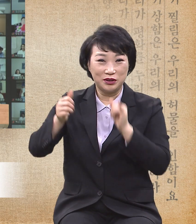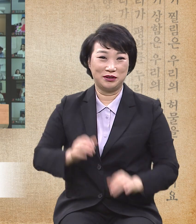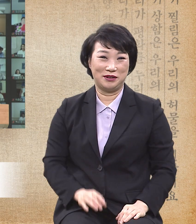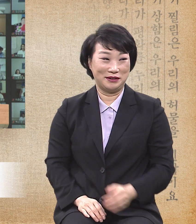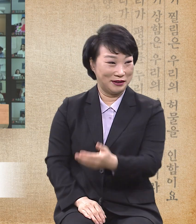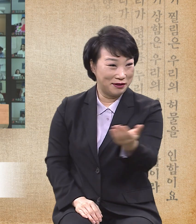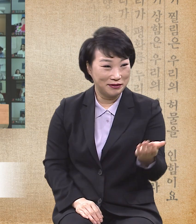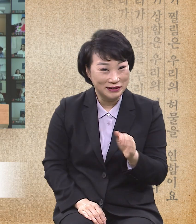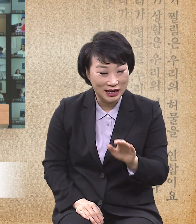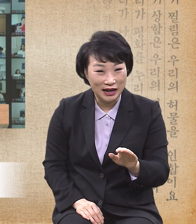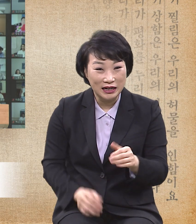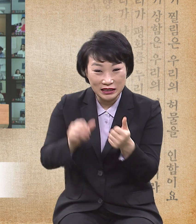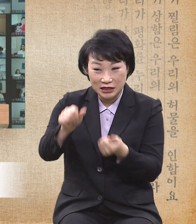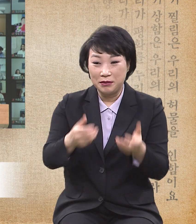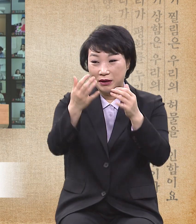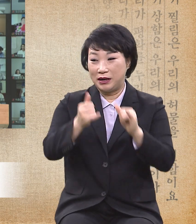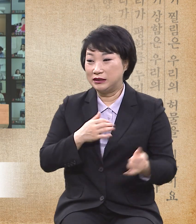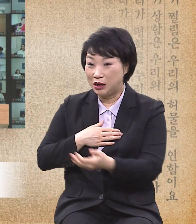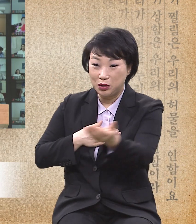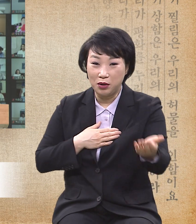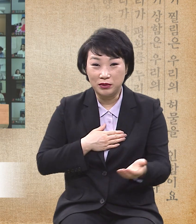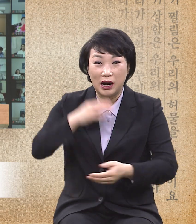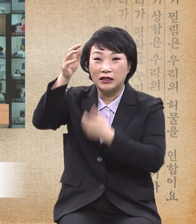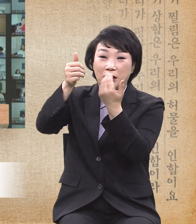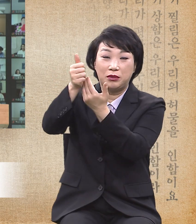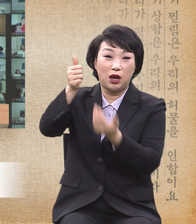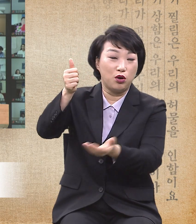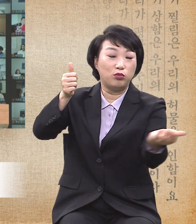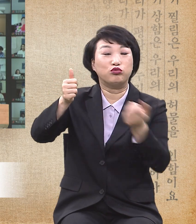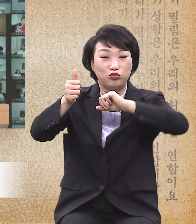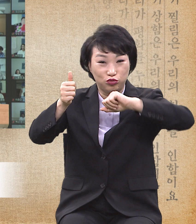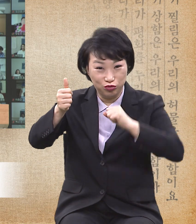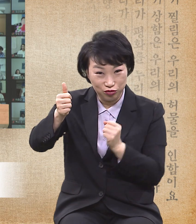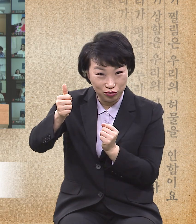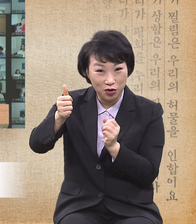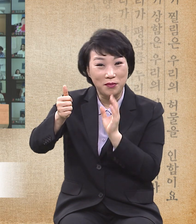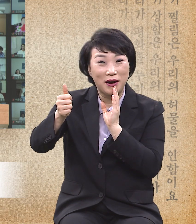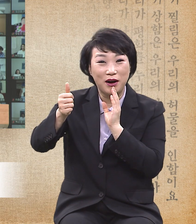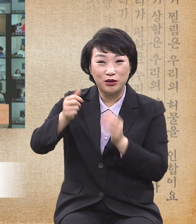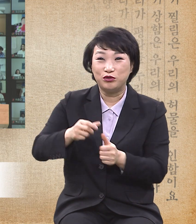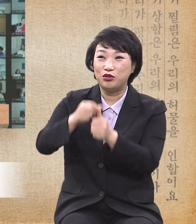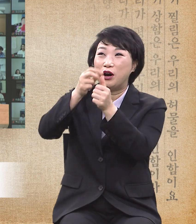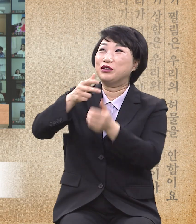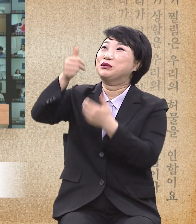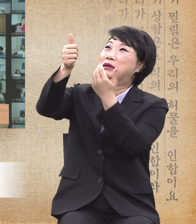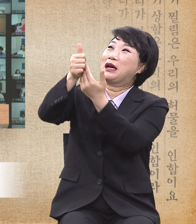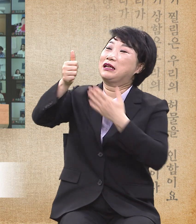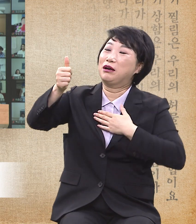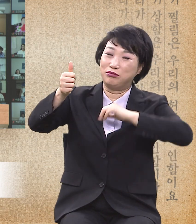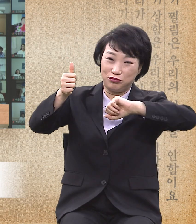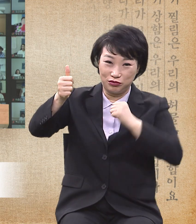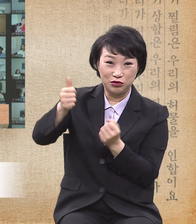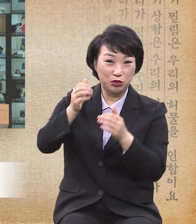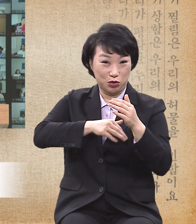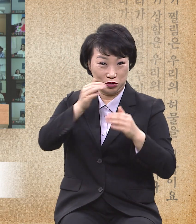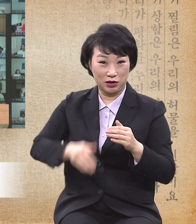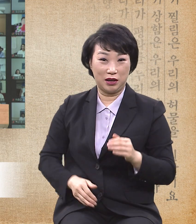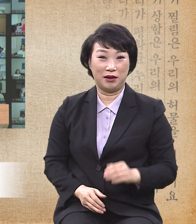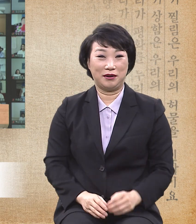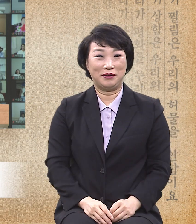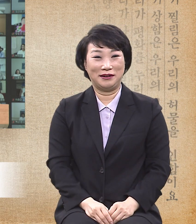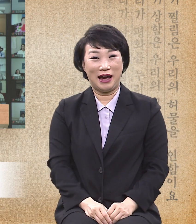자들은 하나님 앞에 절대 순복, 구원의 주님 앞에 절대 순복하는